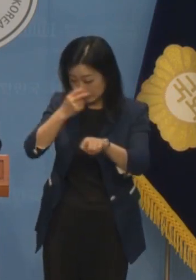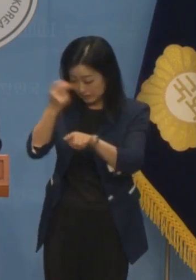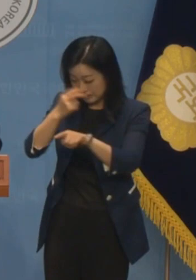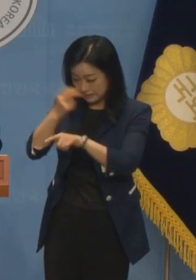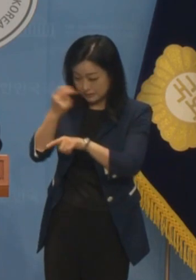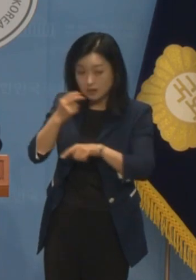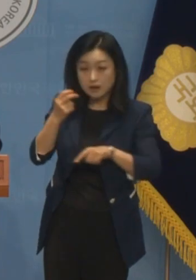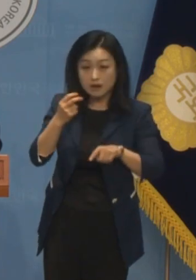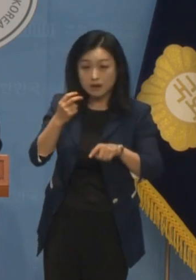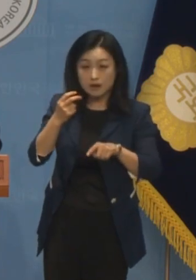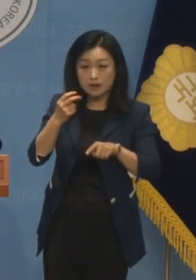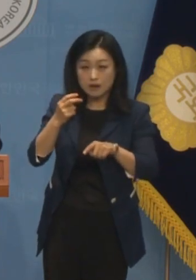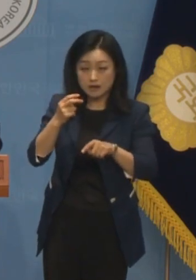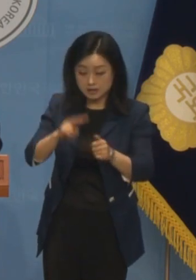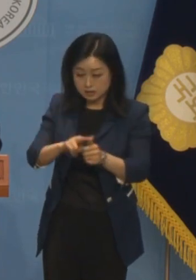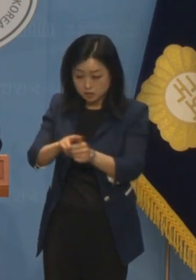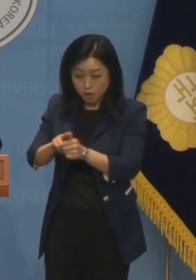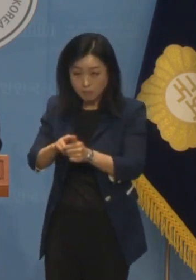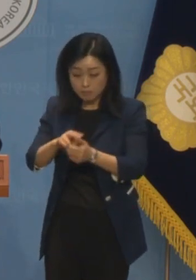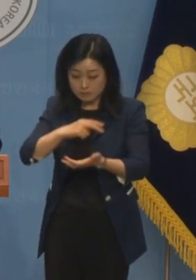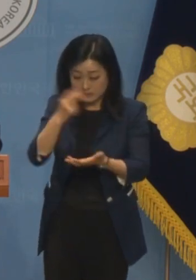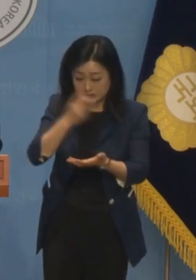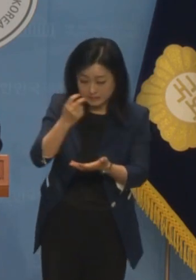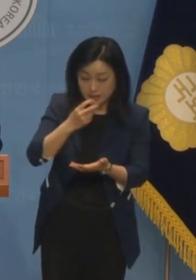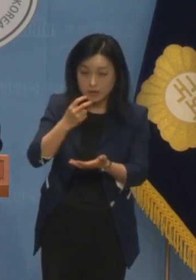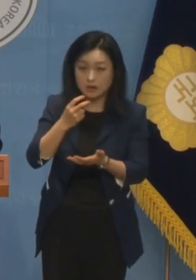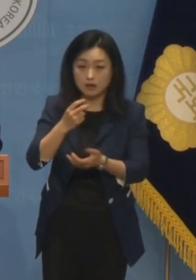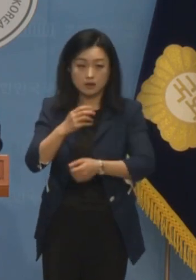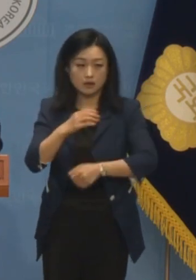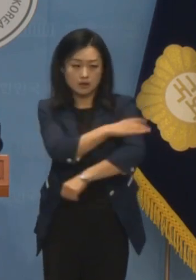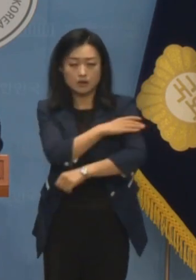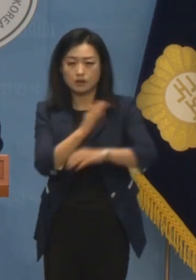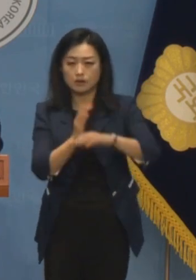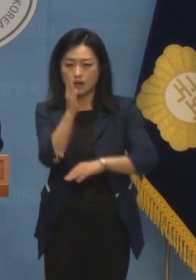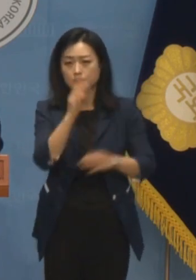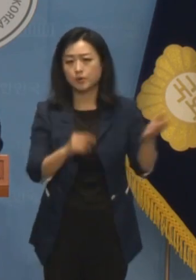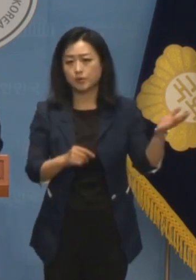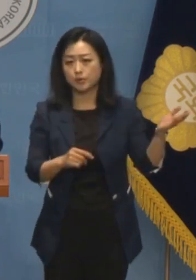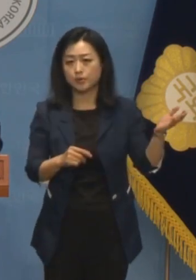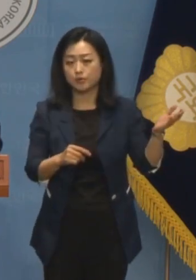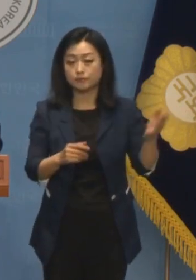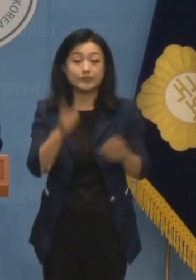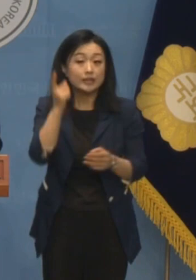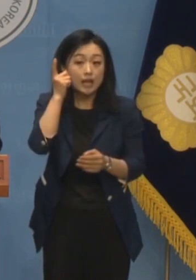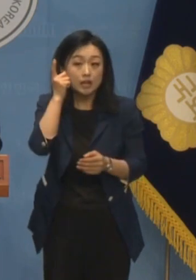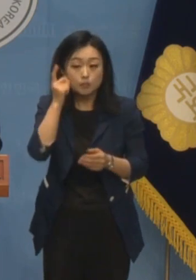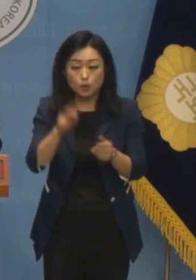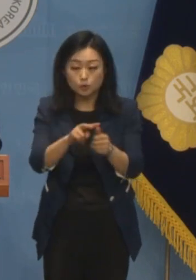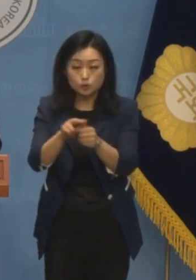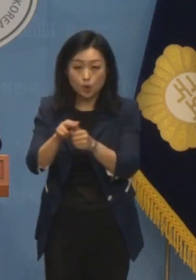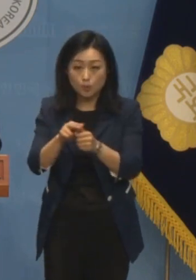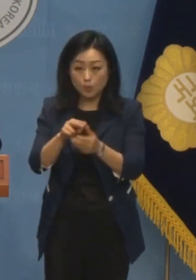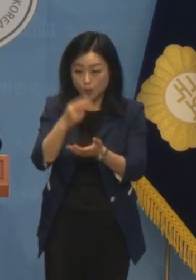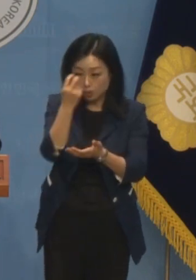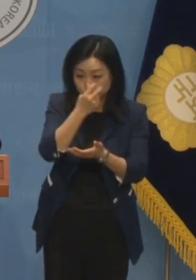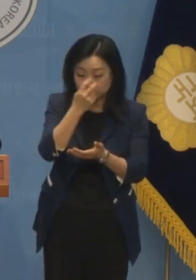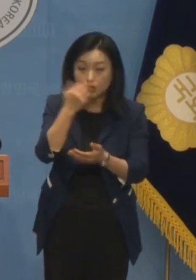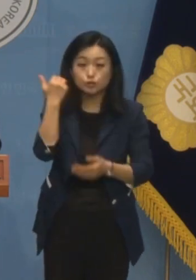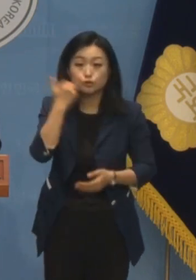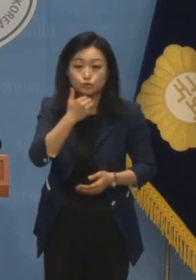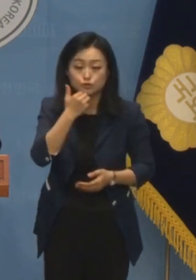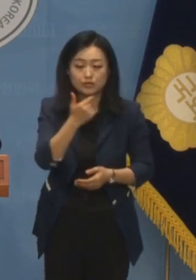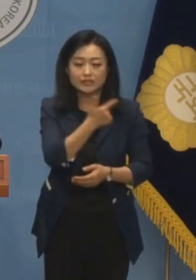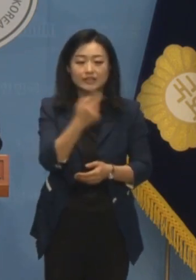통신사찰이자 정치사찰이며 공권력 남용입니다. 통신정보 조회 주체인 대검 반부패